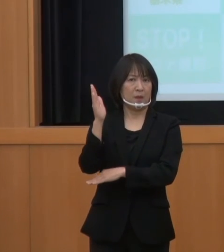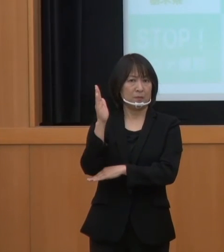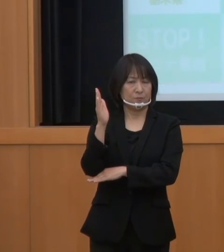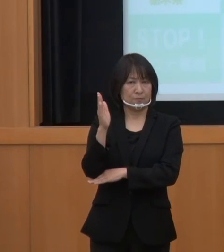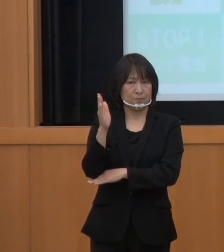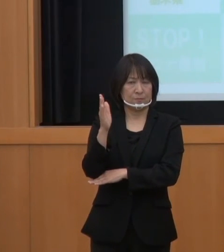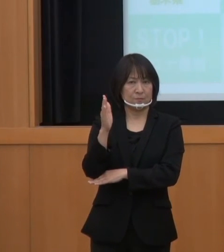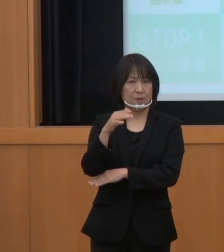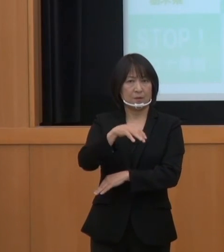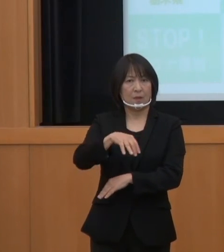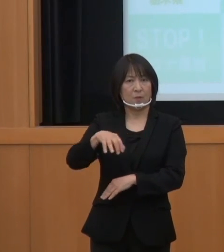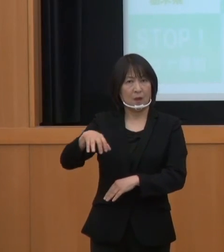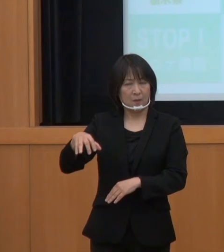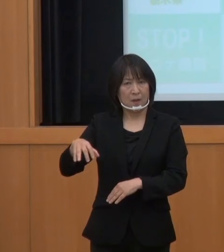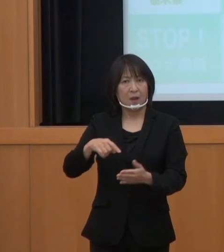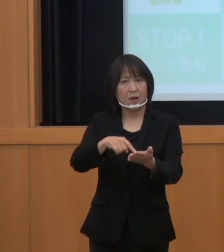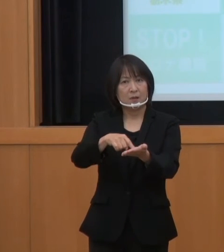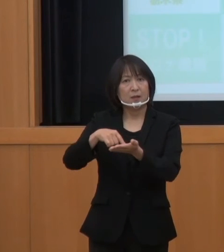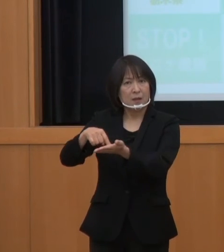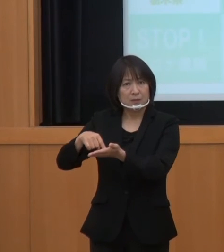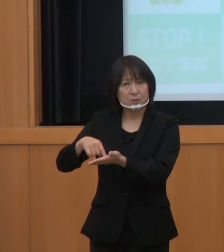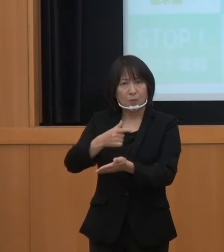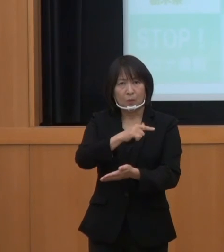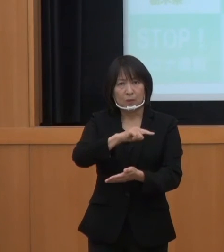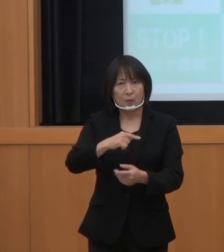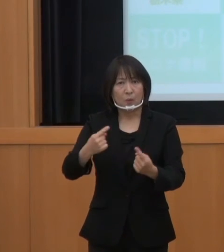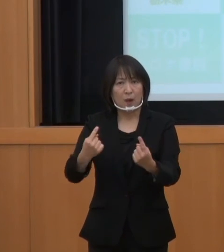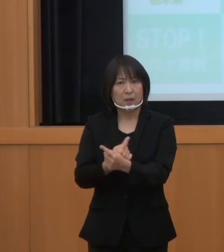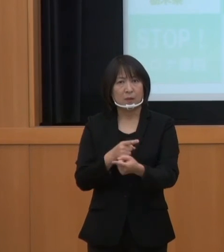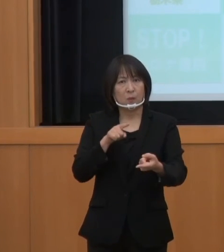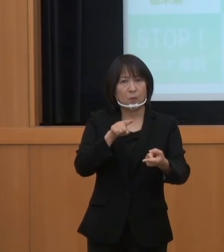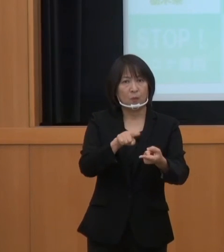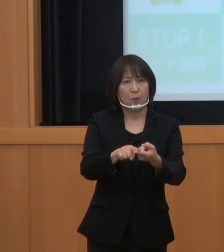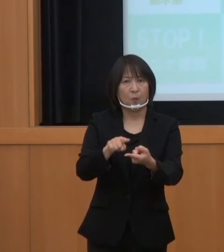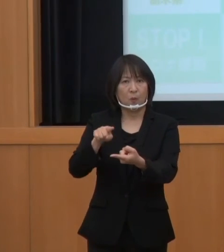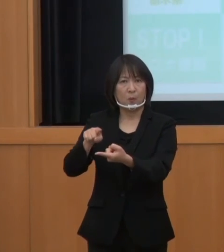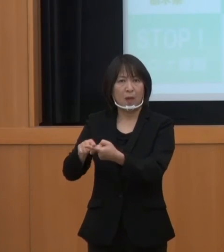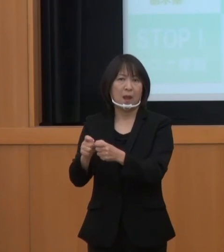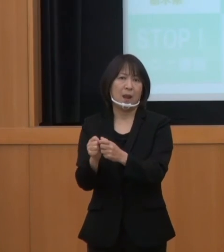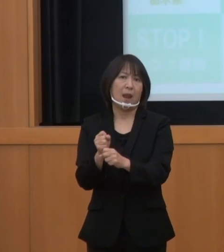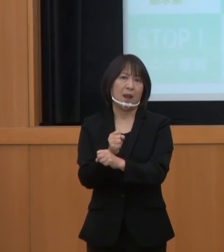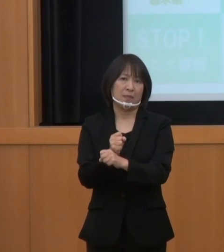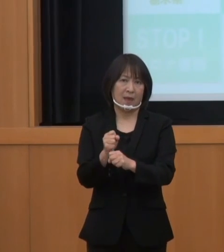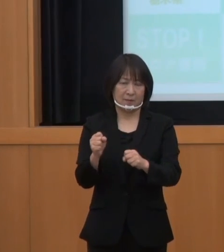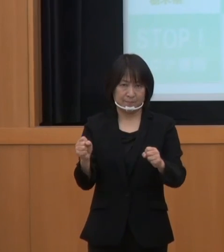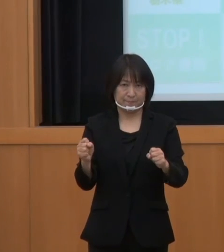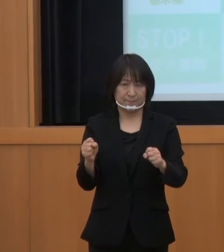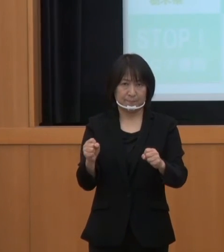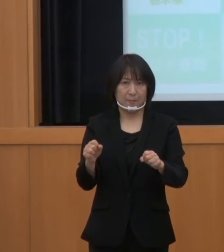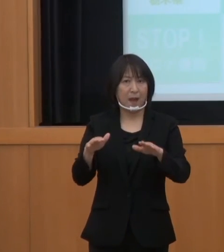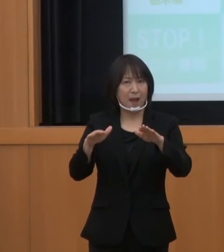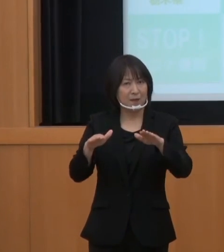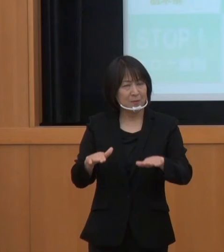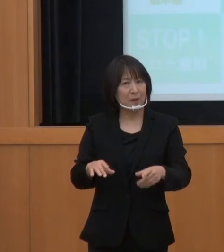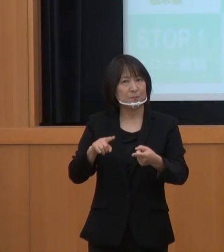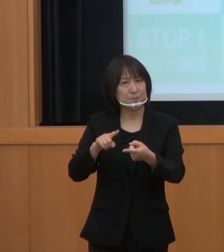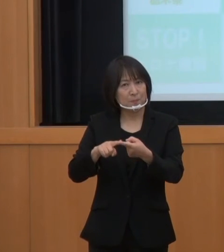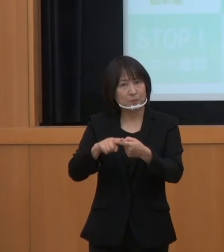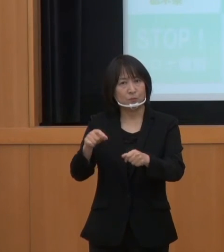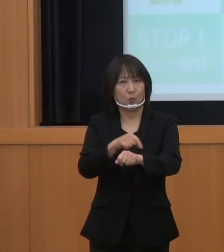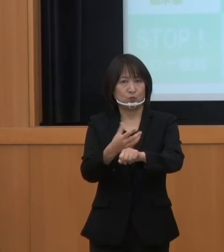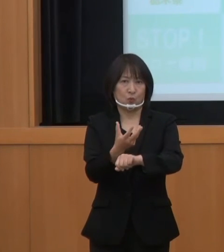などでは、そのニーズの多様化に応えられないという、まあ、今風の選挙の特